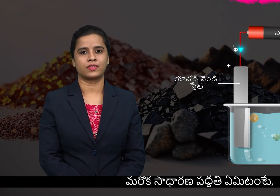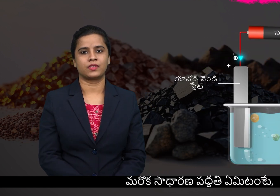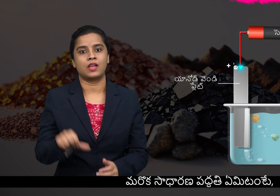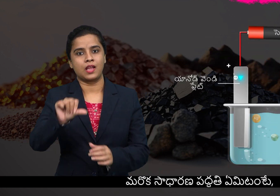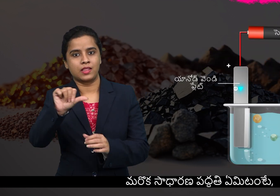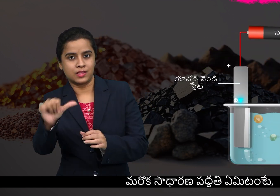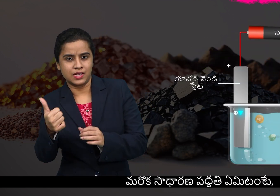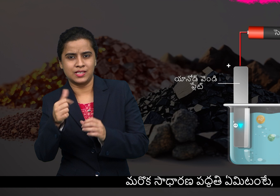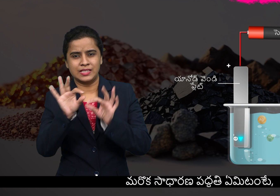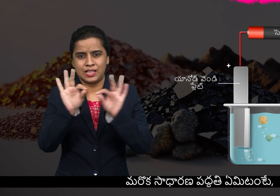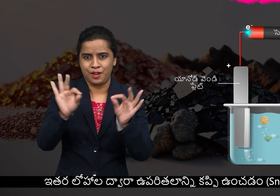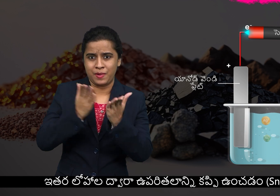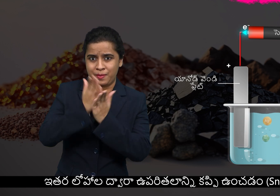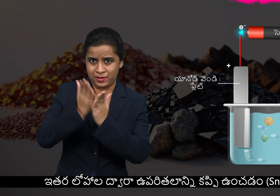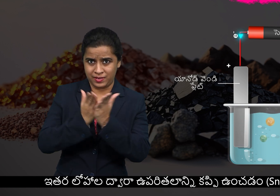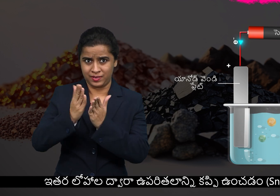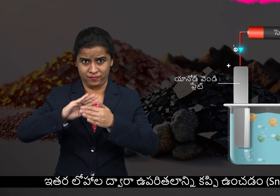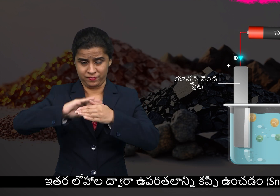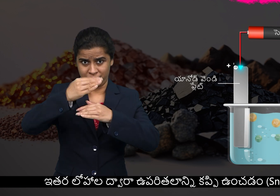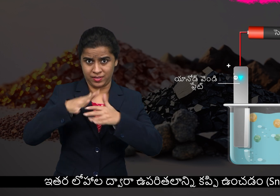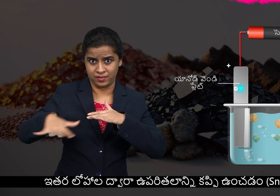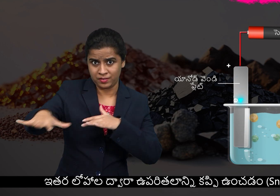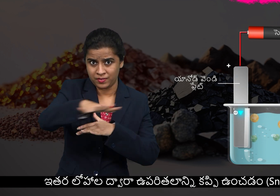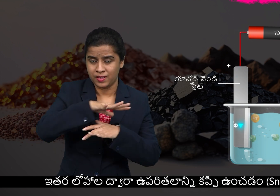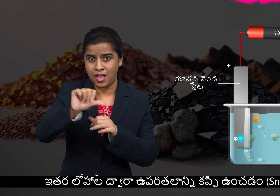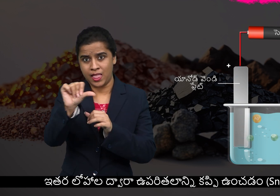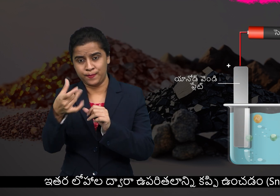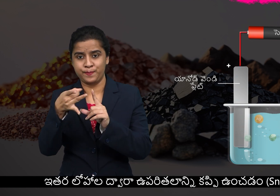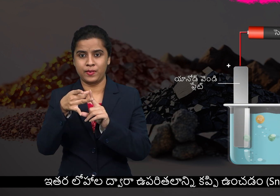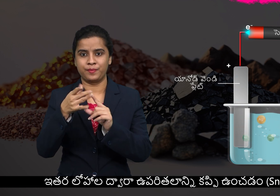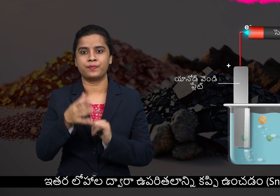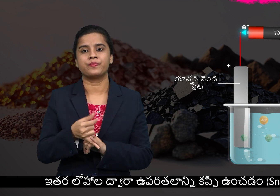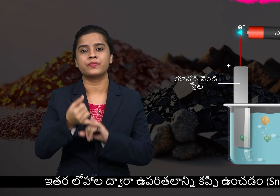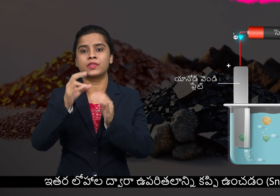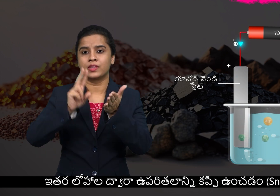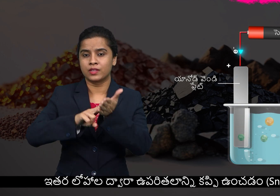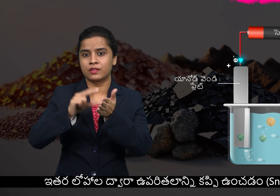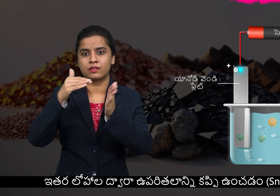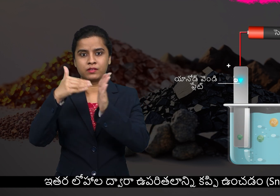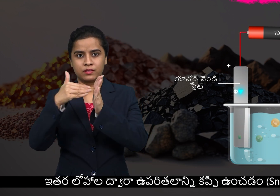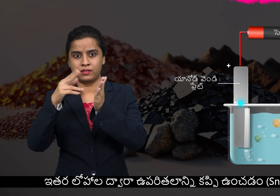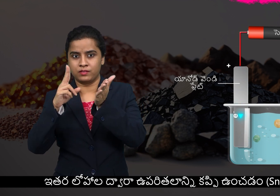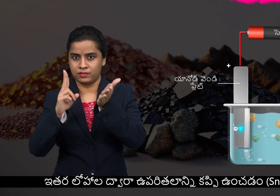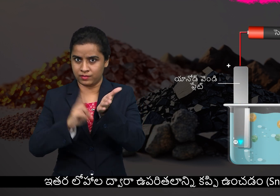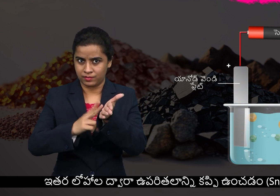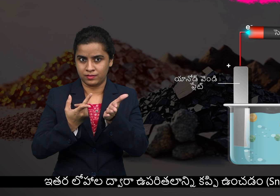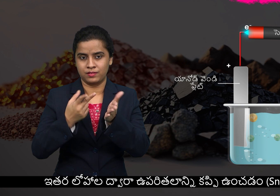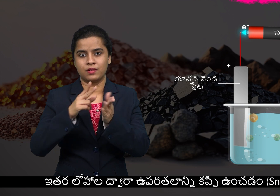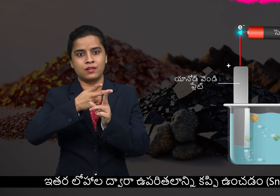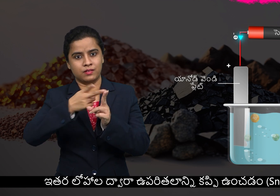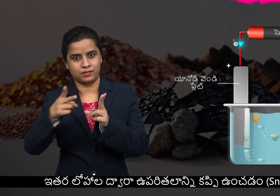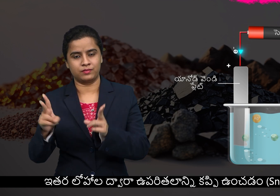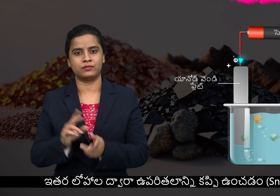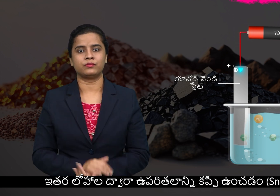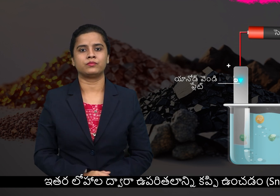మరొక సాధారణ పద్ధతి ఏమిటంటే ఇతర లోహాల ద్వారా ఉపరితలాన్ని కప్పి ఉంచడం. SN, ZN